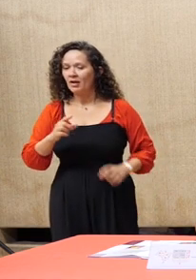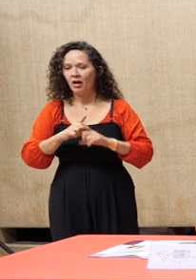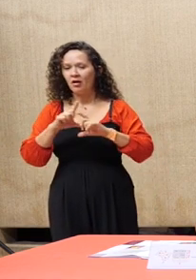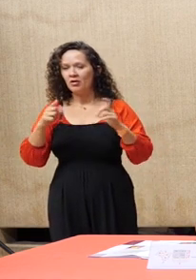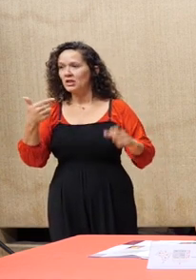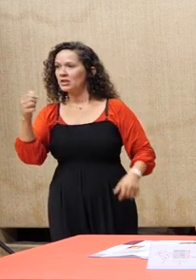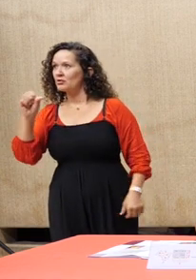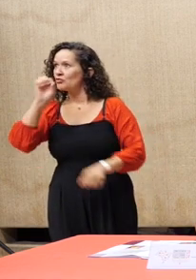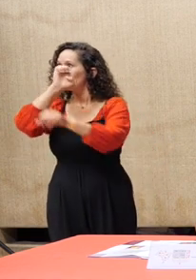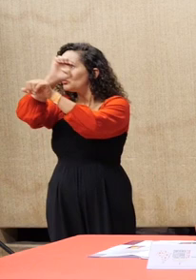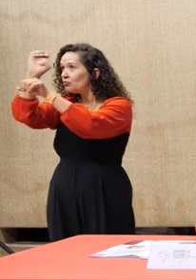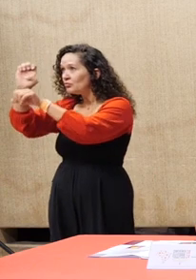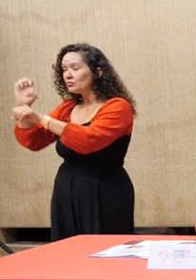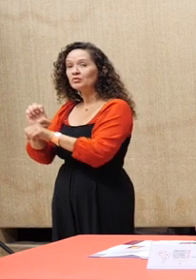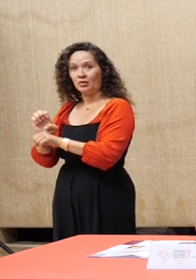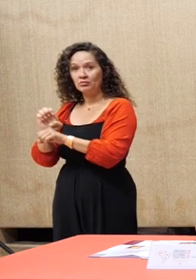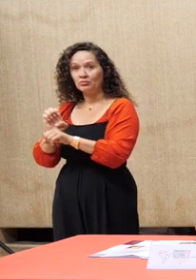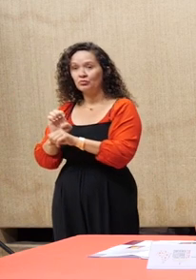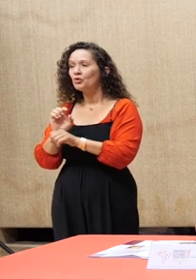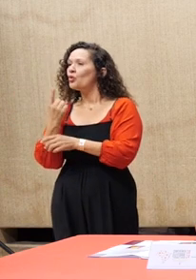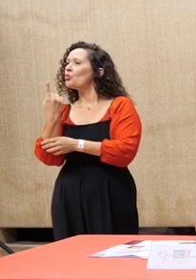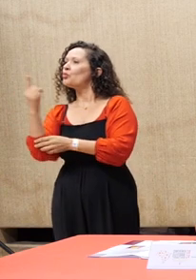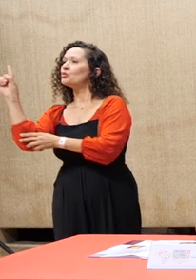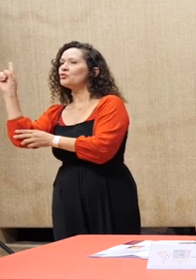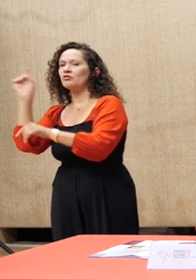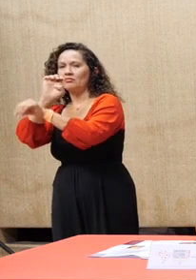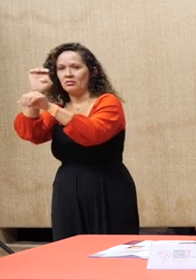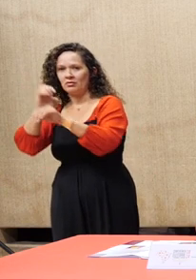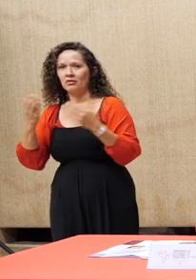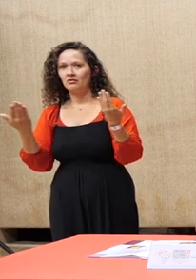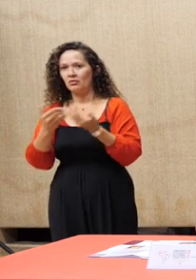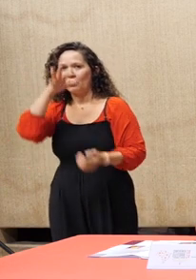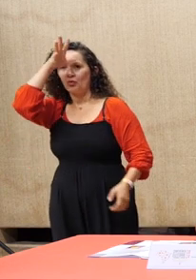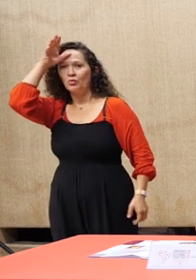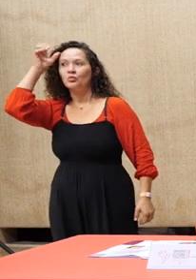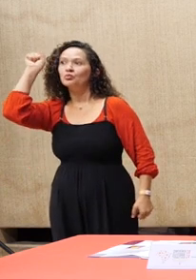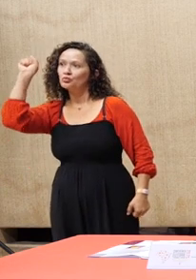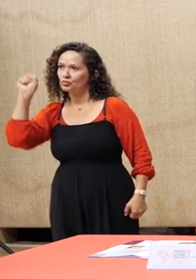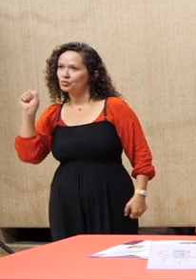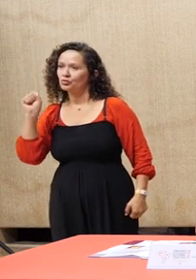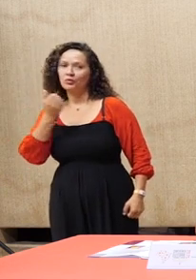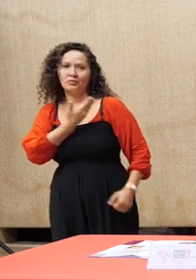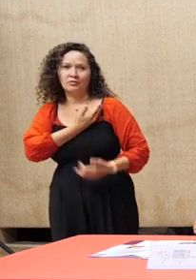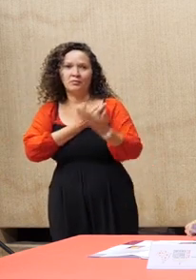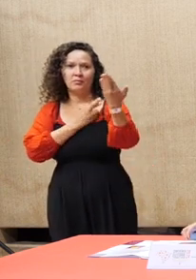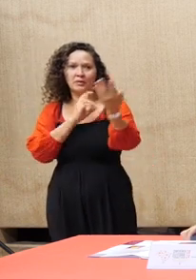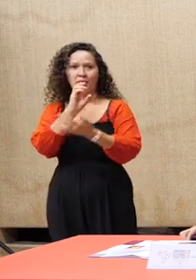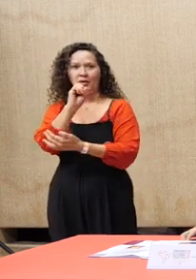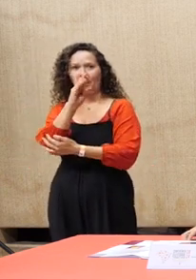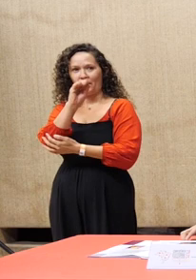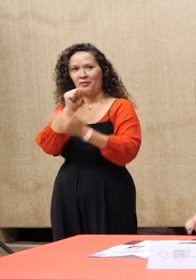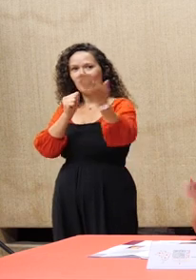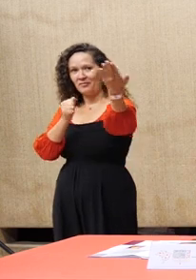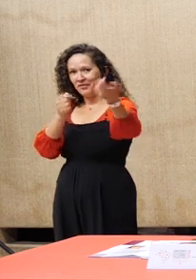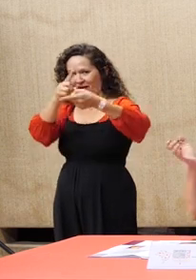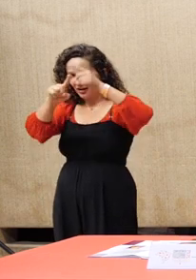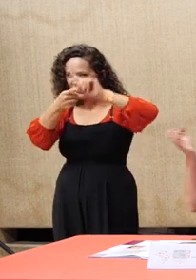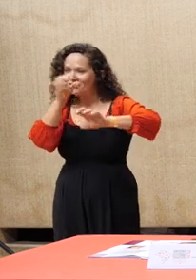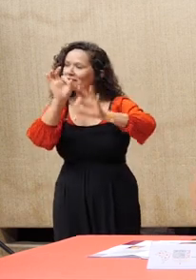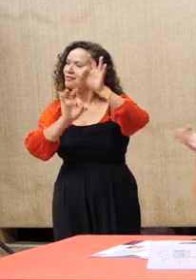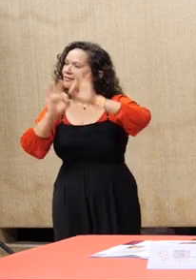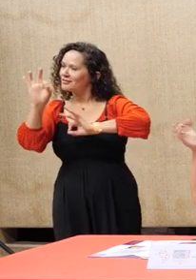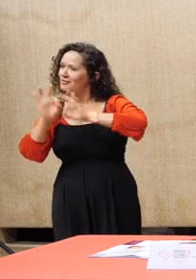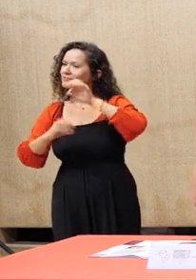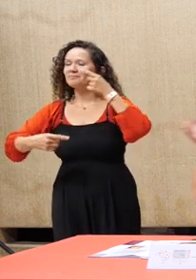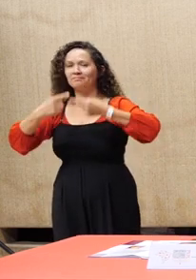19 estados, né, o último estado agora, né, é Mato Grosso do Sul, nossa companheira Roberta está aqui, né, articulando nesse